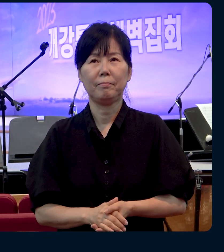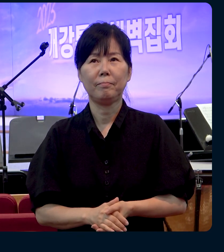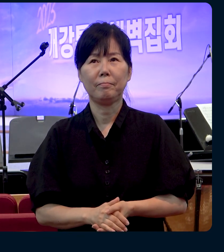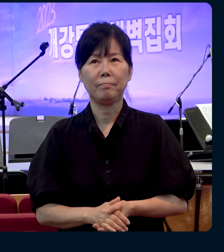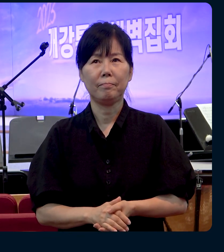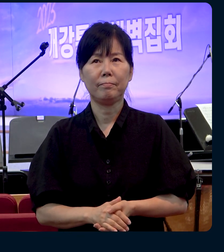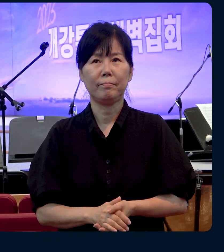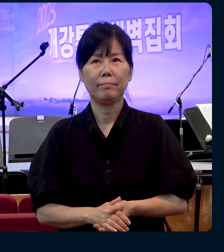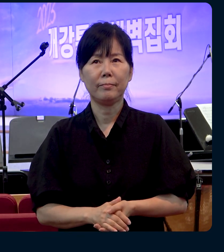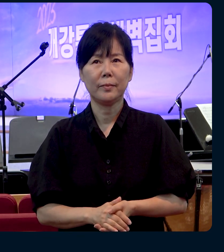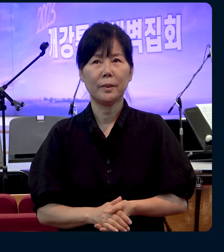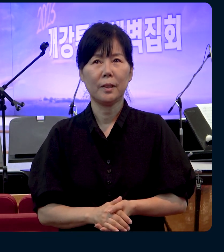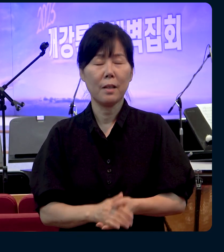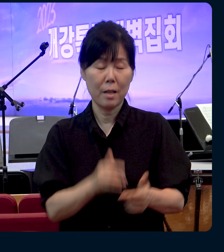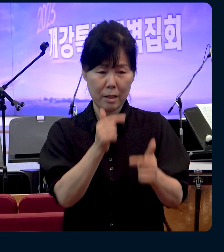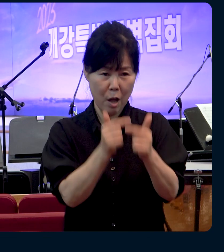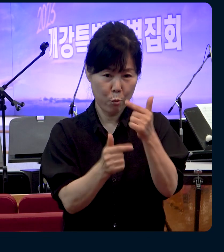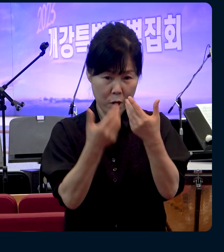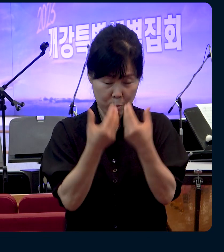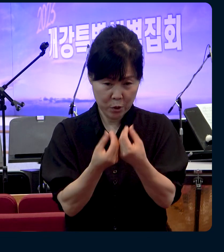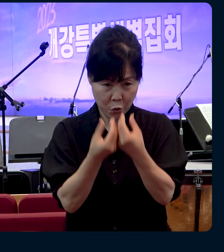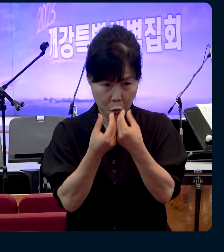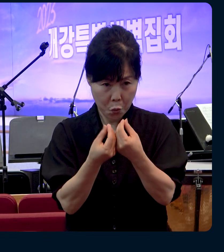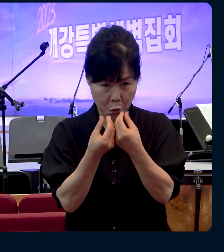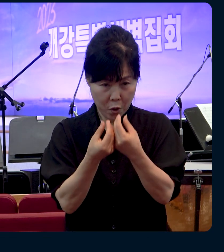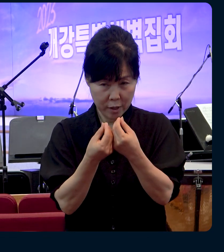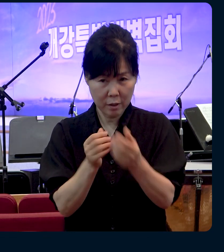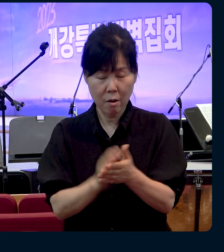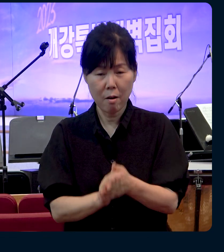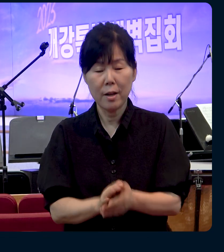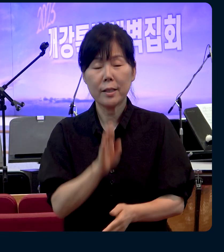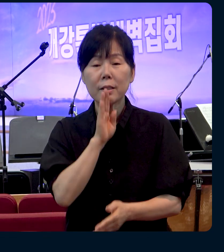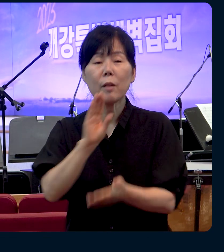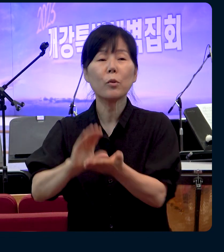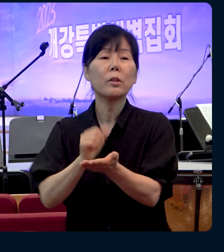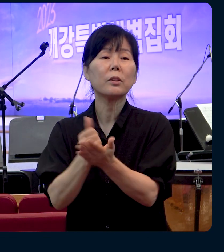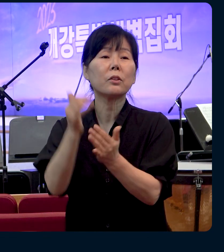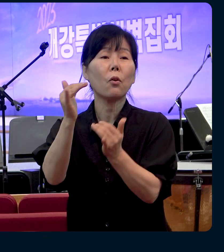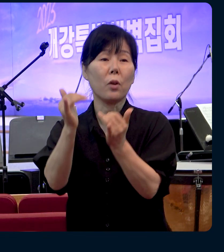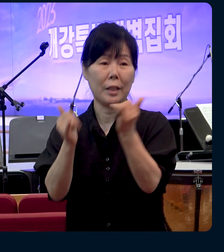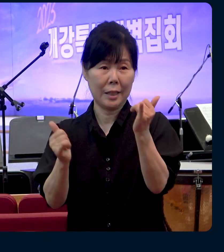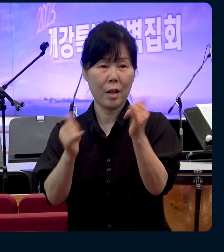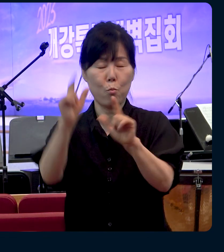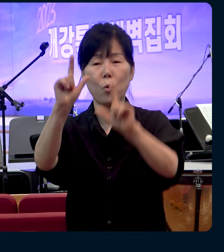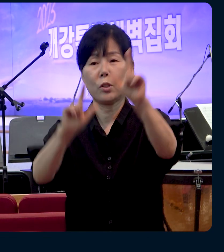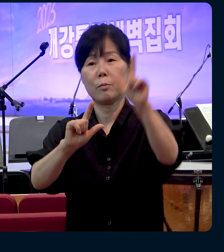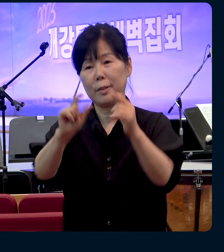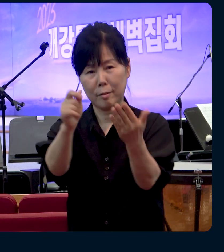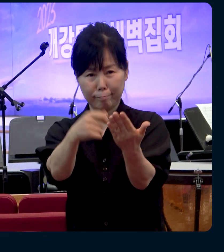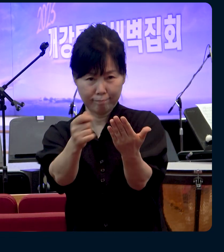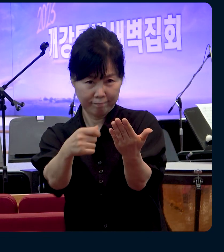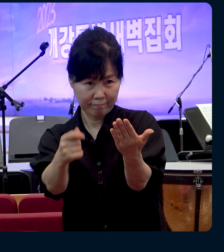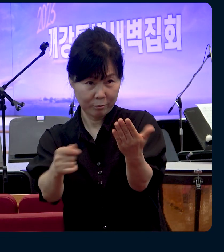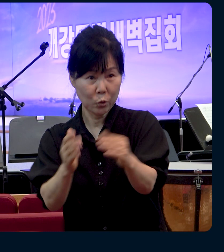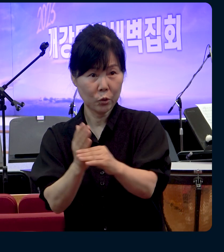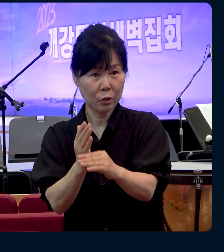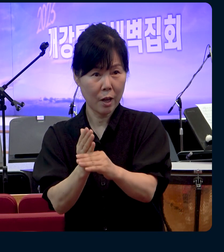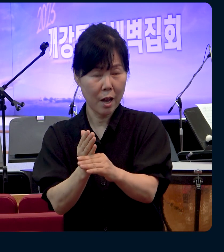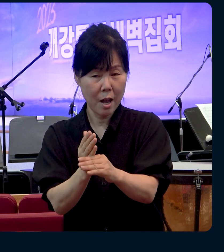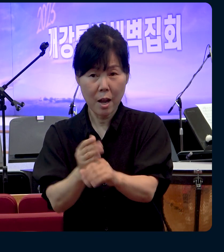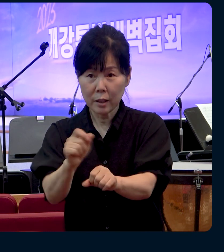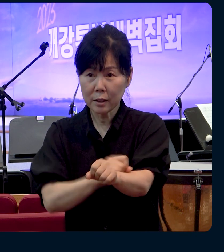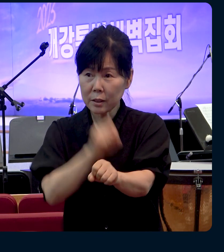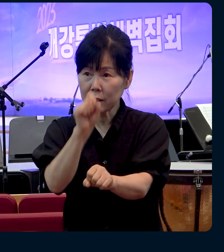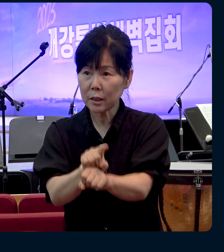말미에 다시 말씀드리겠지만 정말 나무에 비유하면서 그러면서 그림을 그리고 있는데, 그런데 그